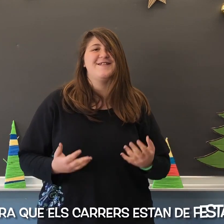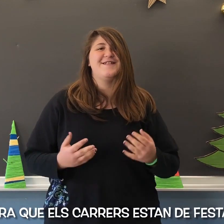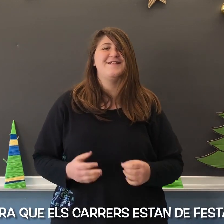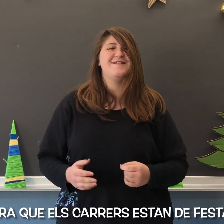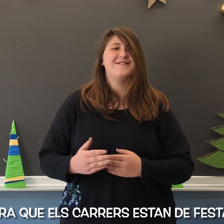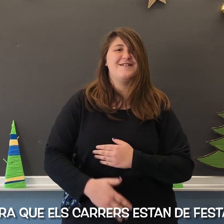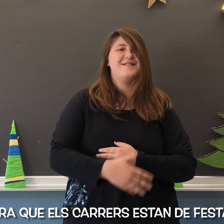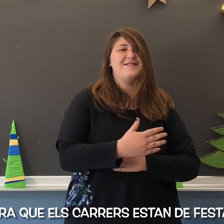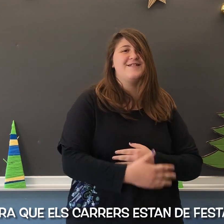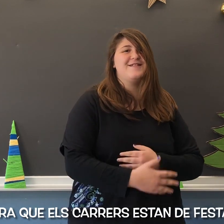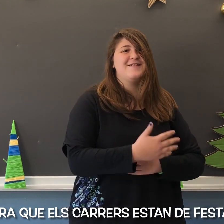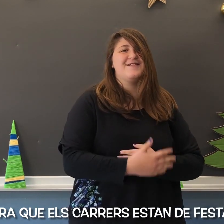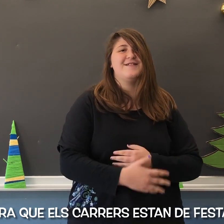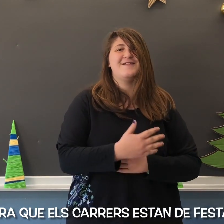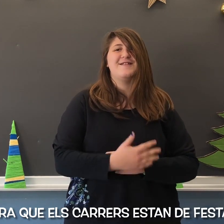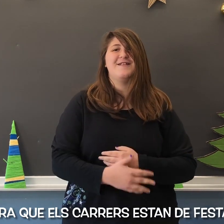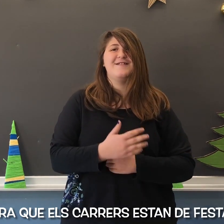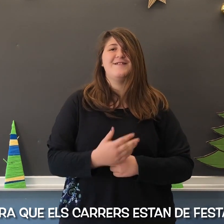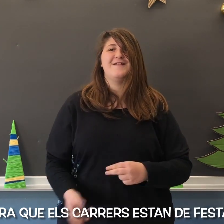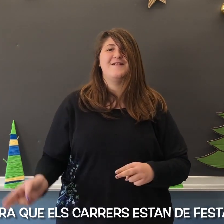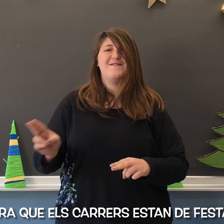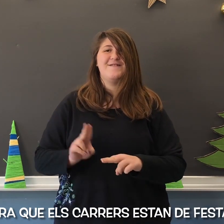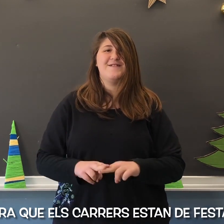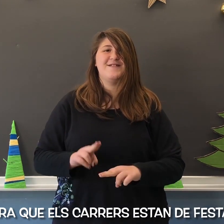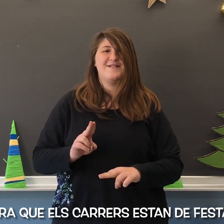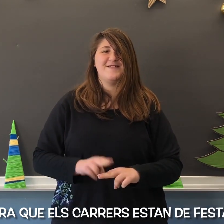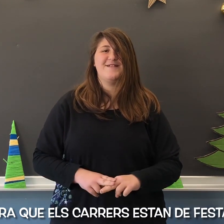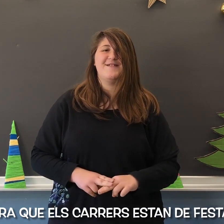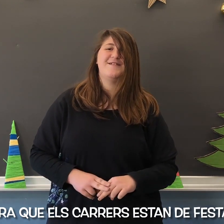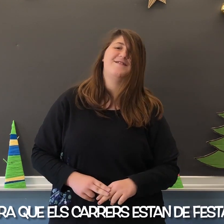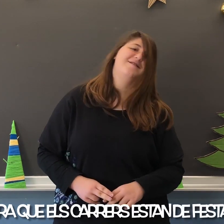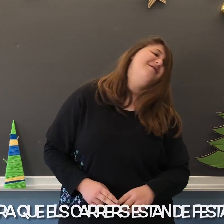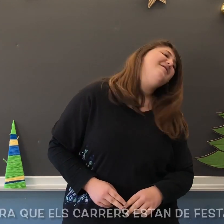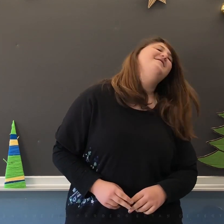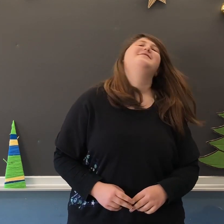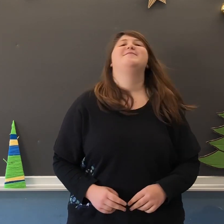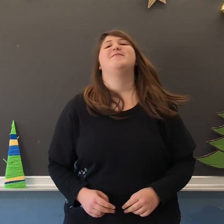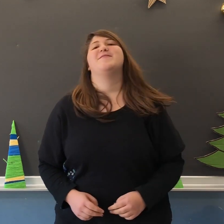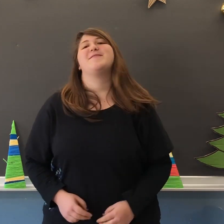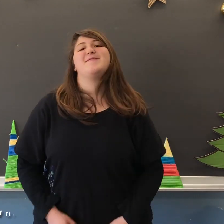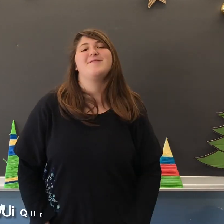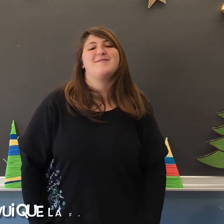Ara que els carrers estan de festa.